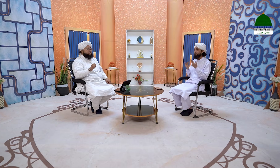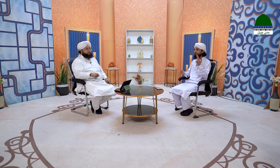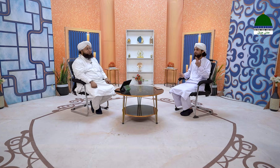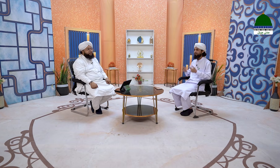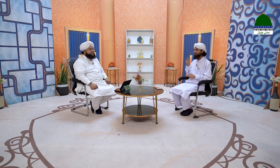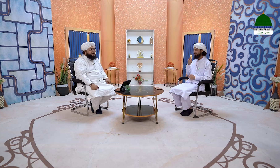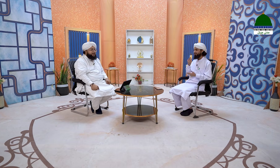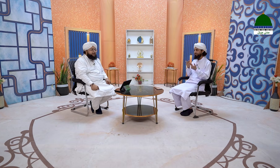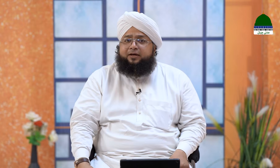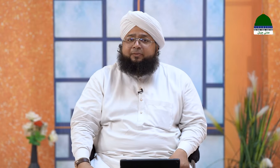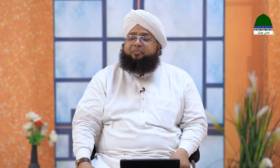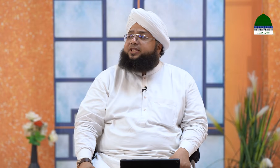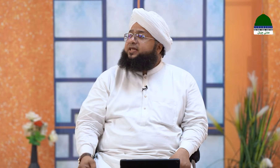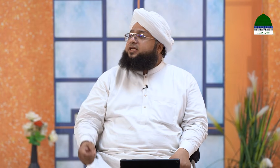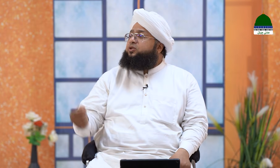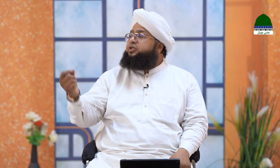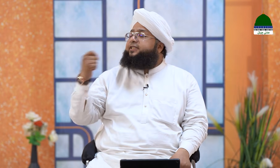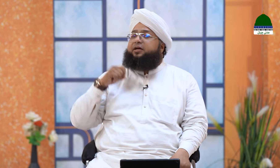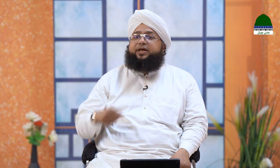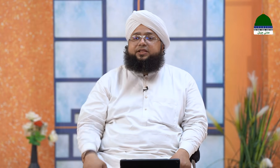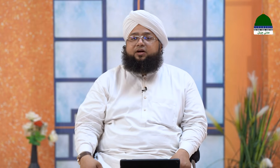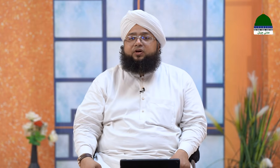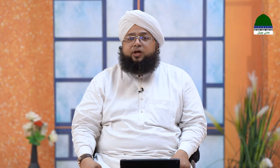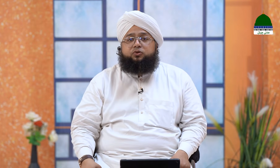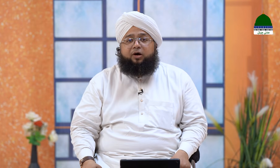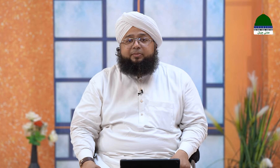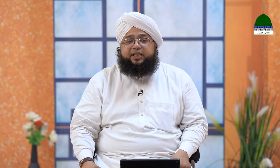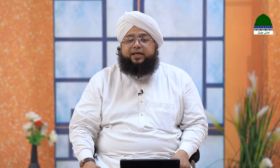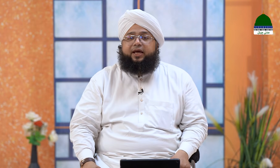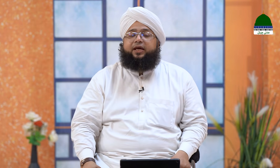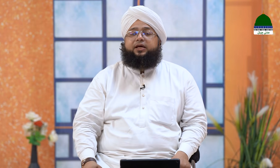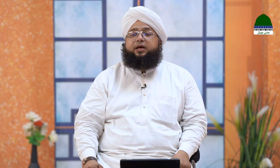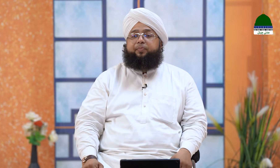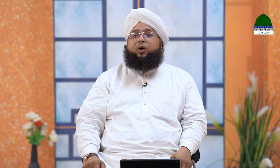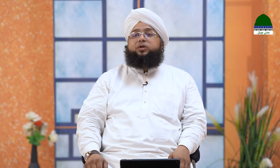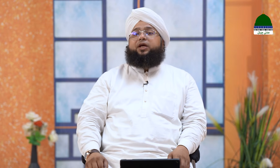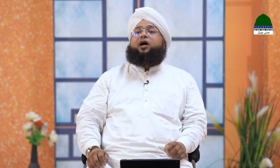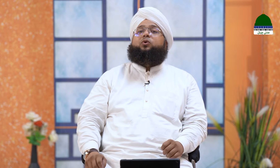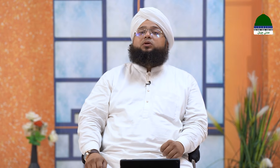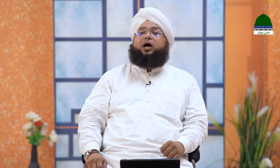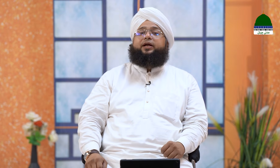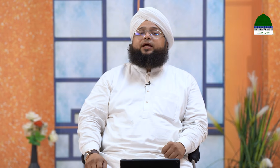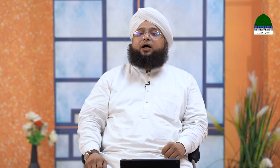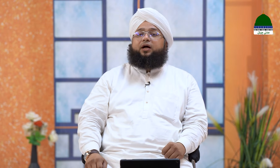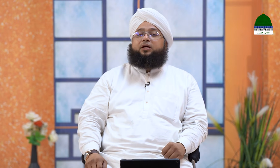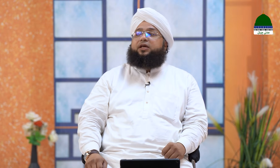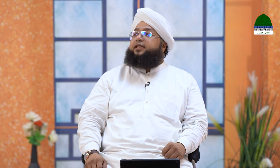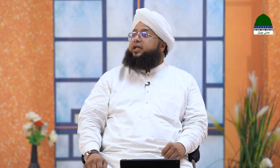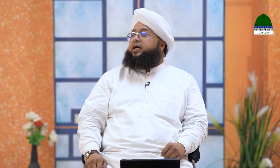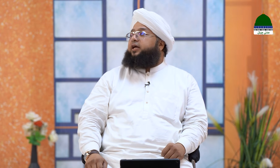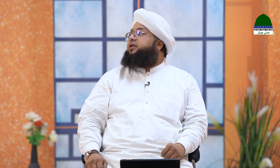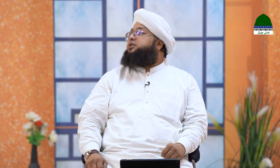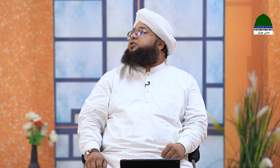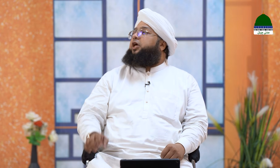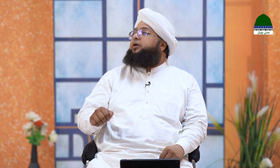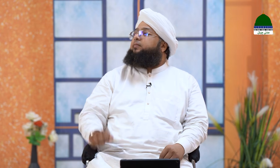تھا وہ یہاں انہوں نے بیان کیا ہے۔ اب ہم بڑھتے ہیں کسی دوسرے اسلامی بھائی کی طرف جو ہمیں بتائیں گے کہ پاؤں کے ناخن کاٹنے کا کیا